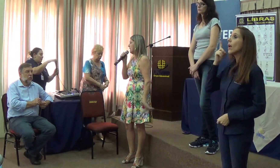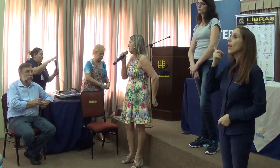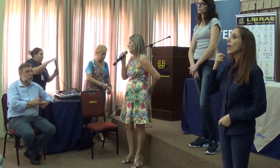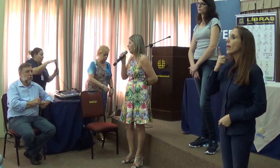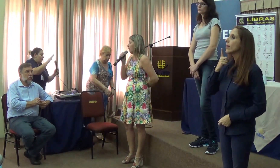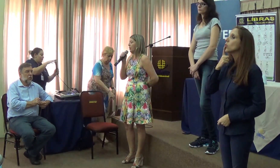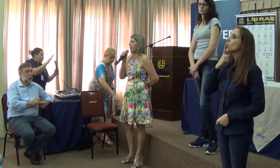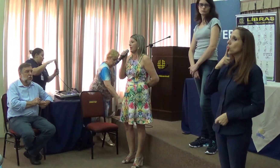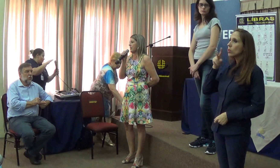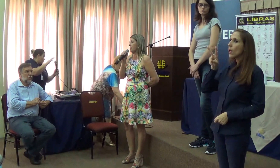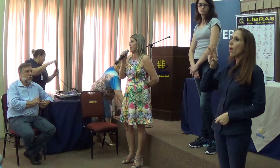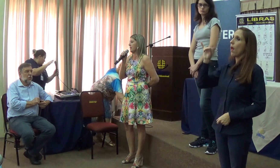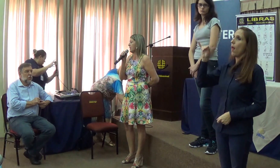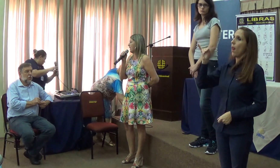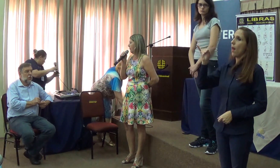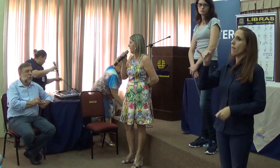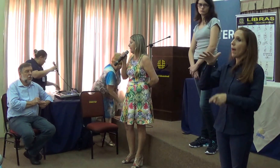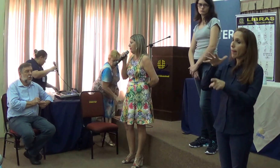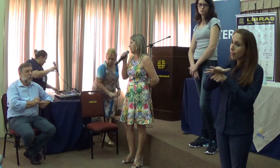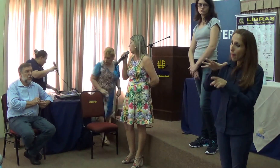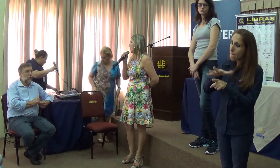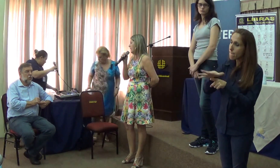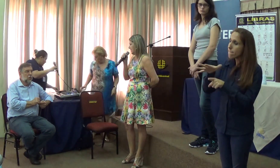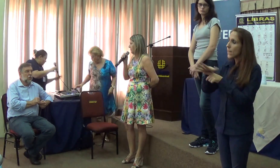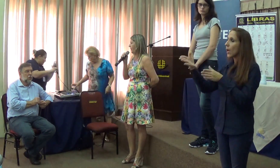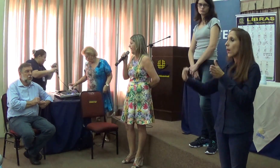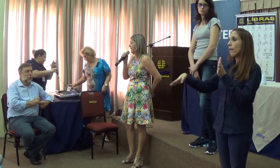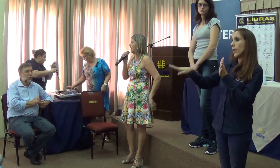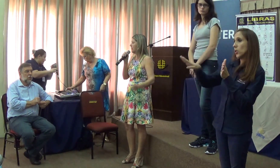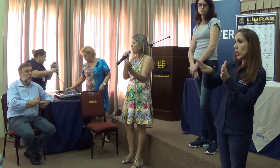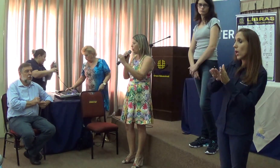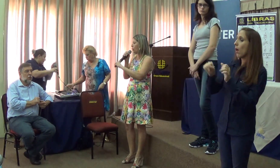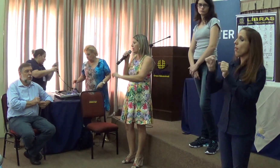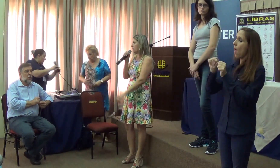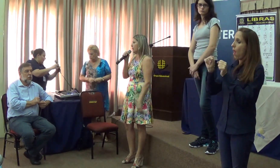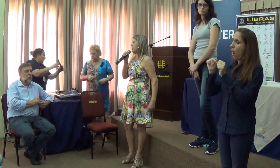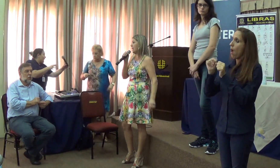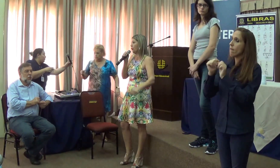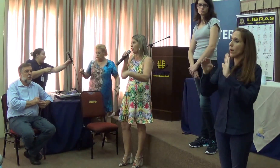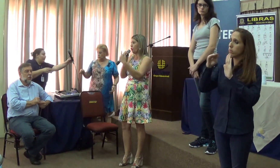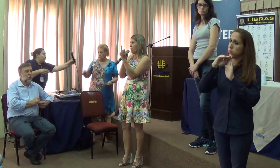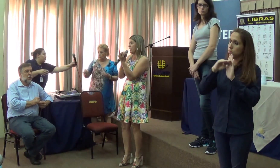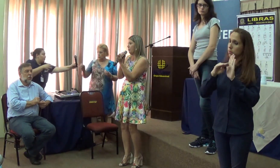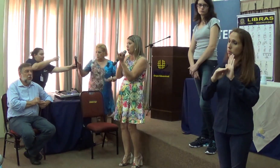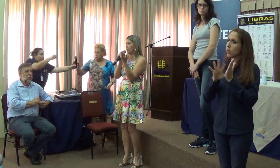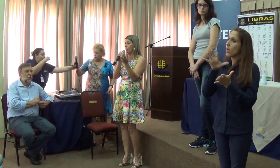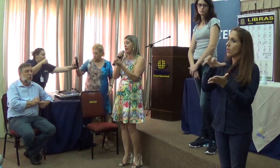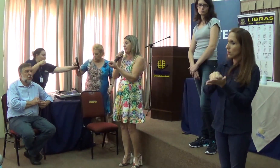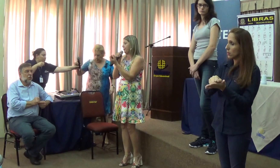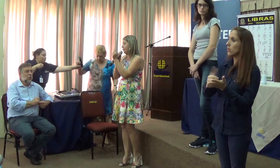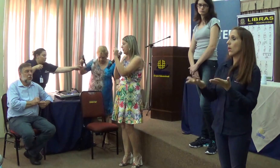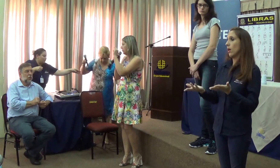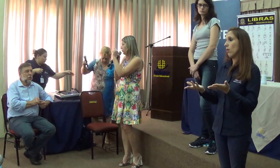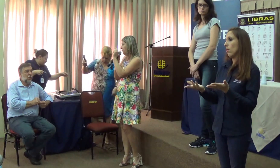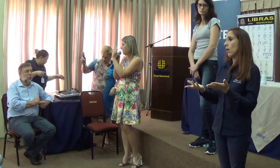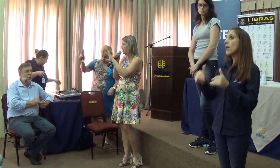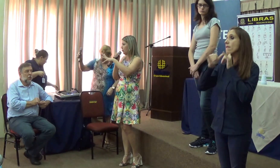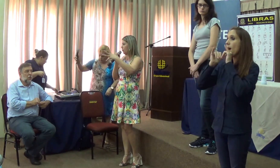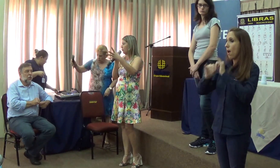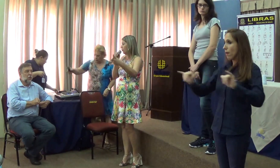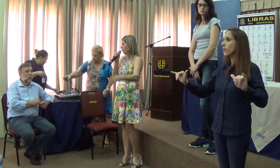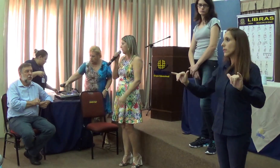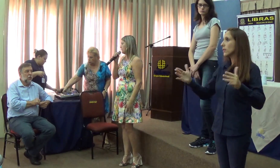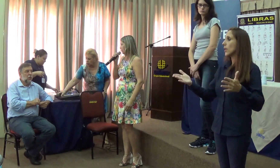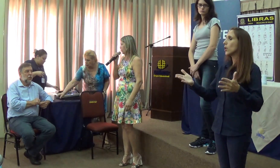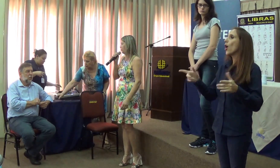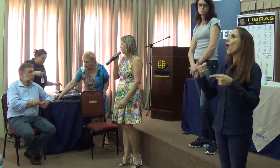vai aparecendo as demandas, ela vai fazendo o cadastro e vai colocando eles. Tanto que nós começamos com tantinho assim de